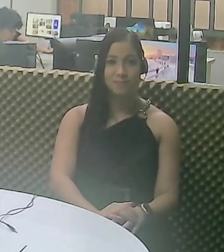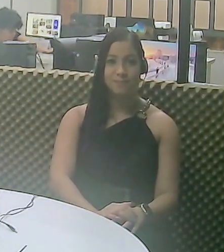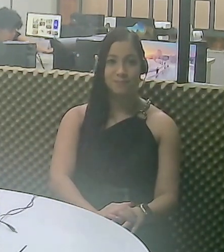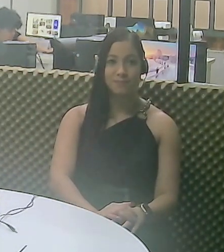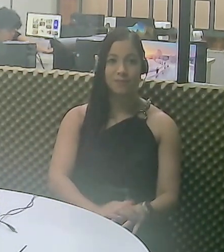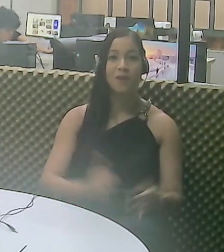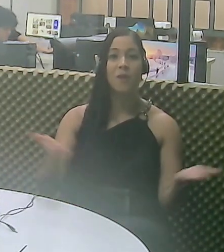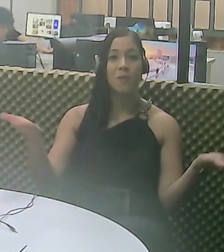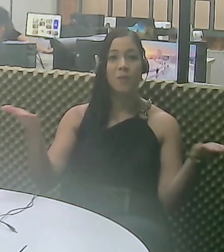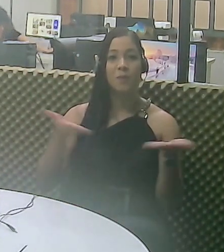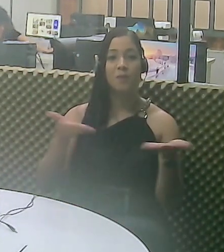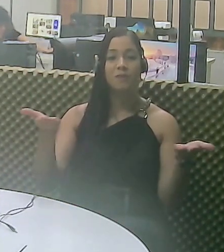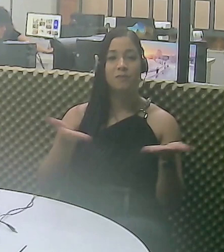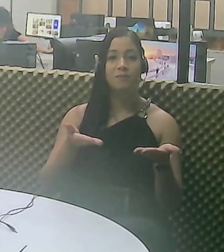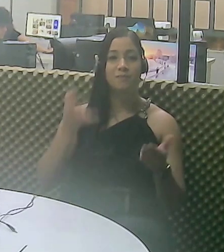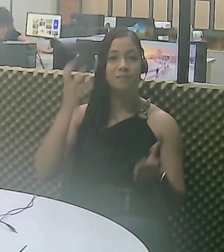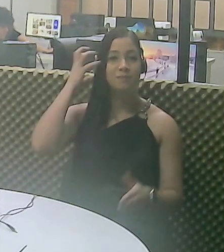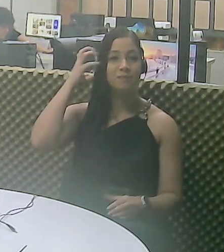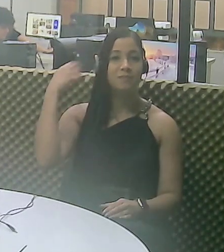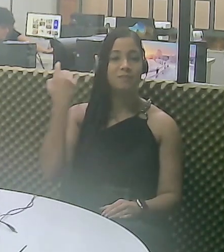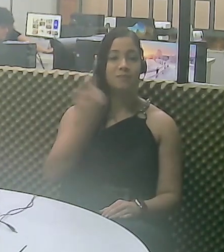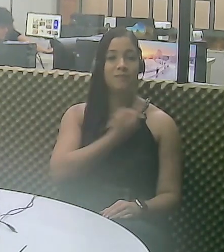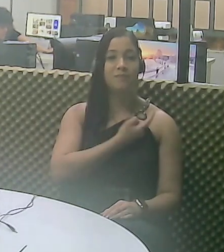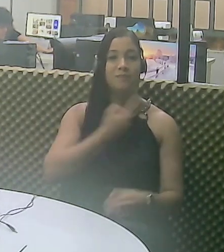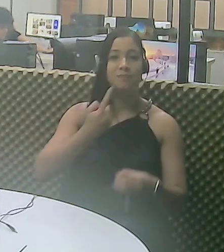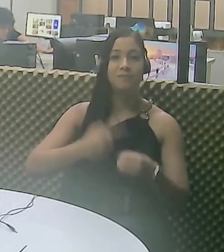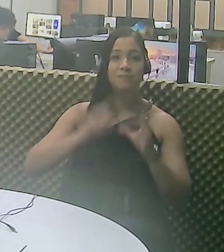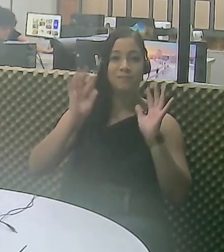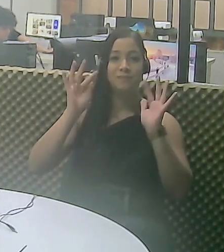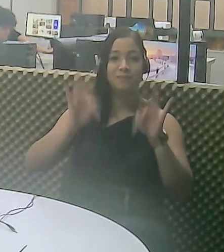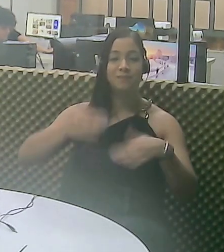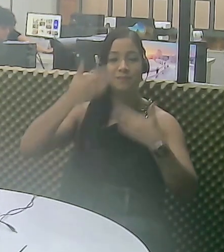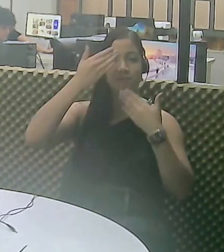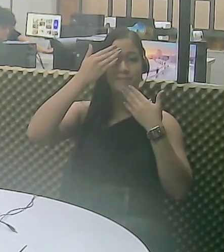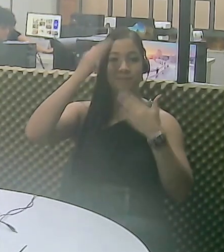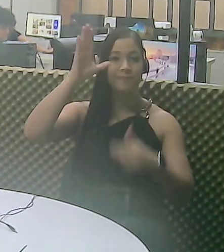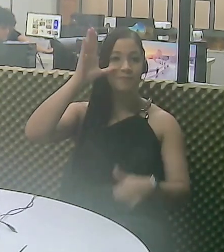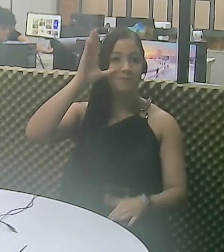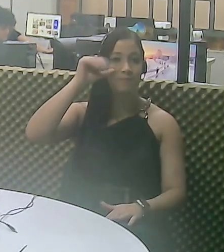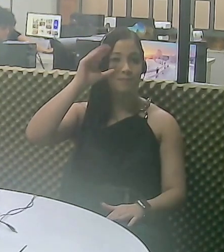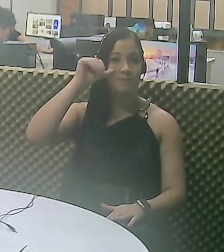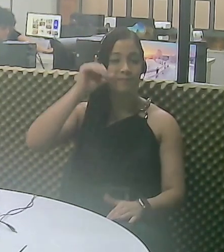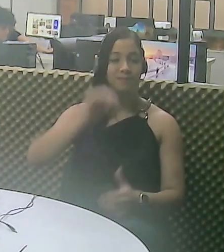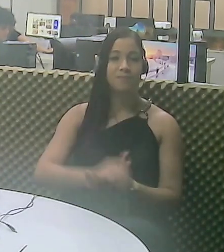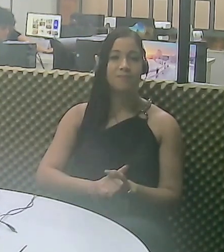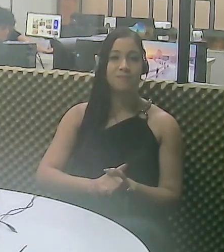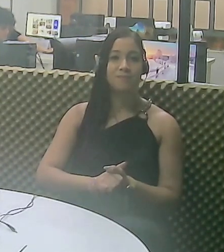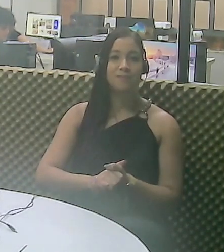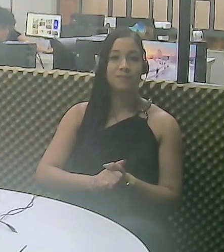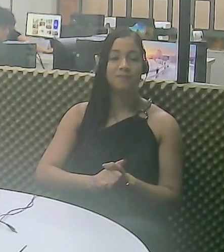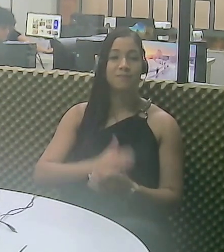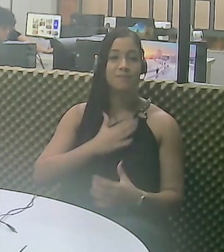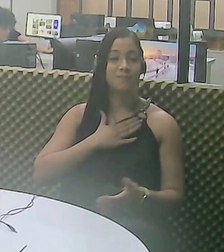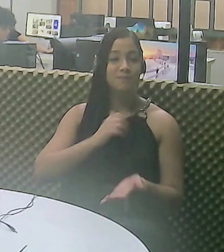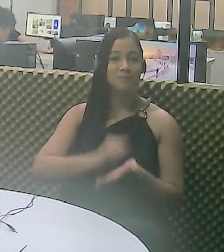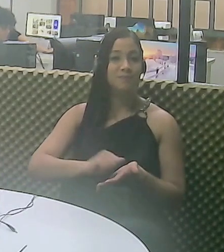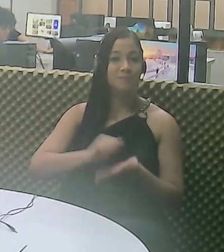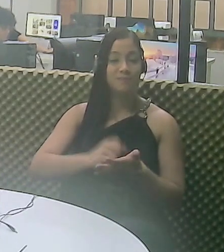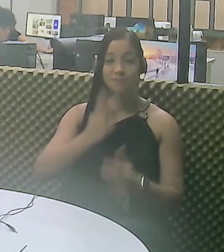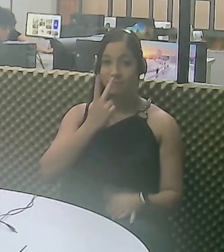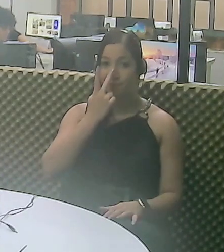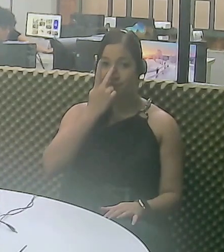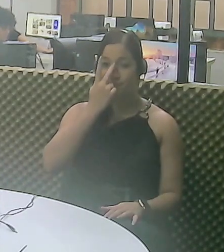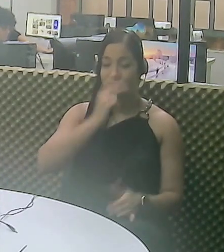notícias. A edição de hoje da Rádio Nossa Cidade fica por aqui. Obrigada pela sua audiência. A edição foi